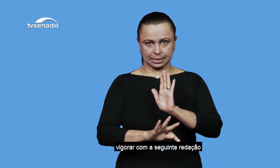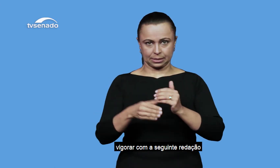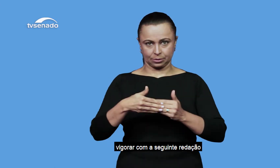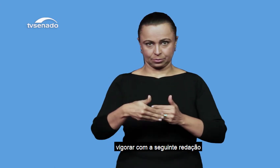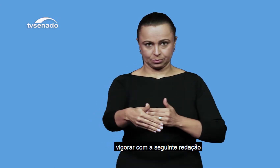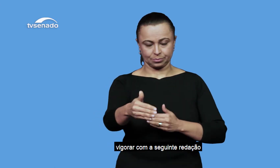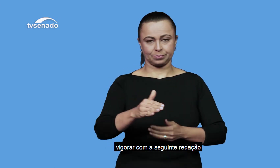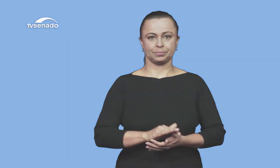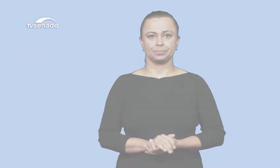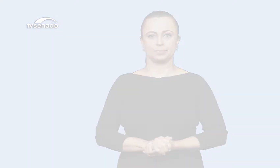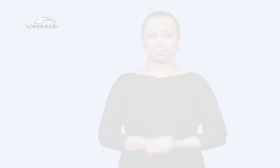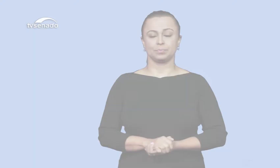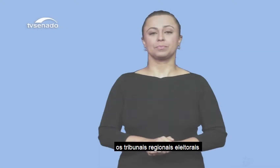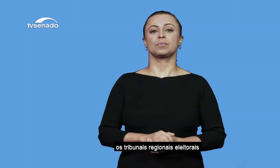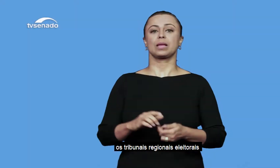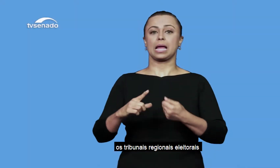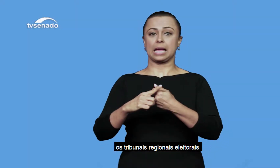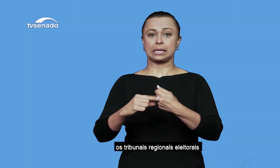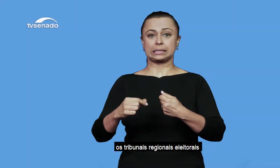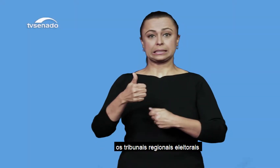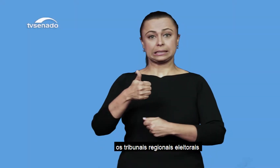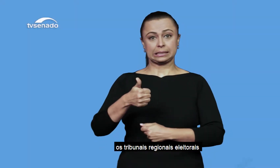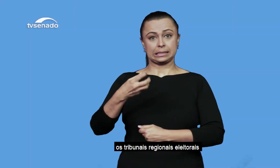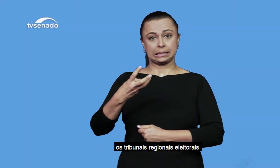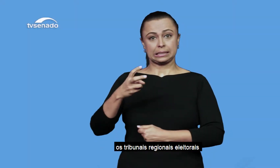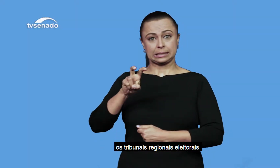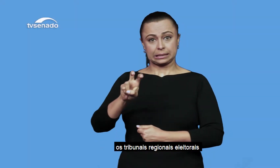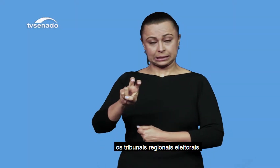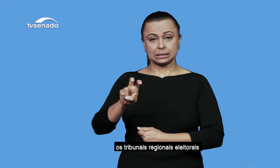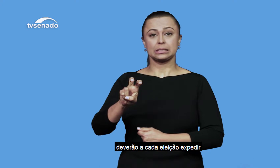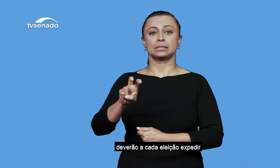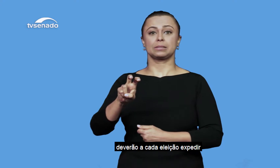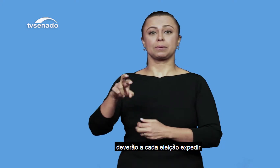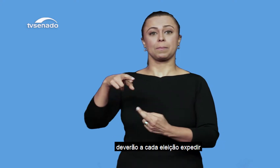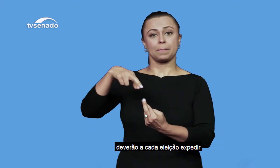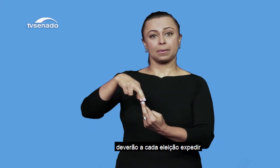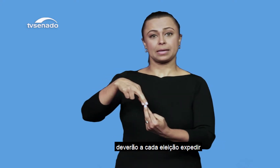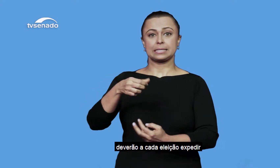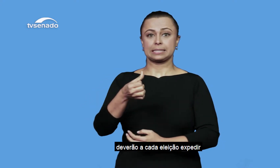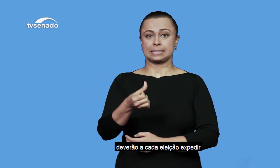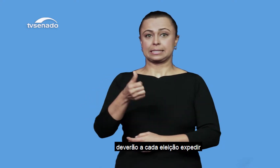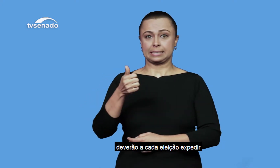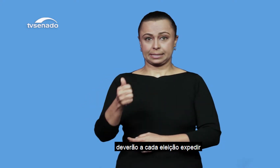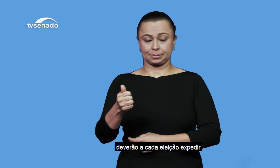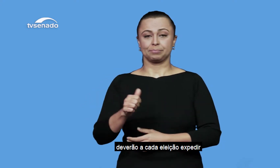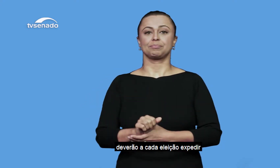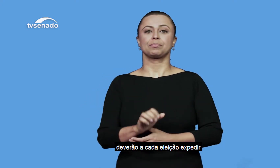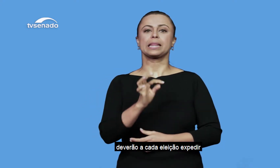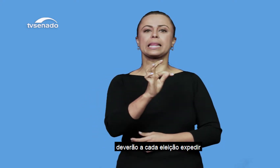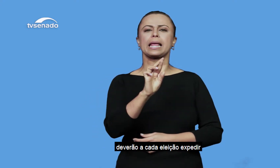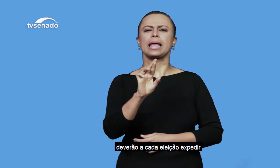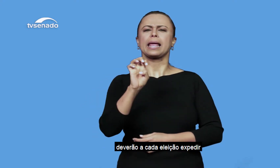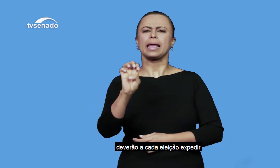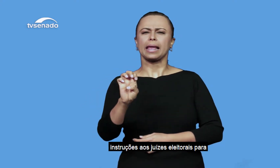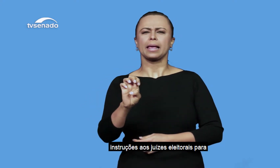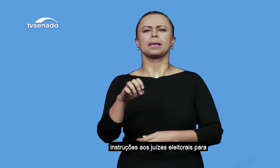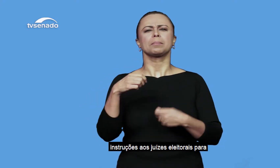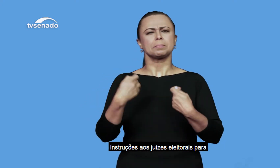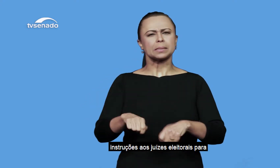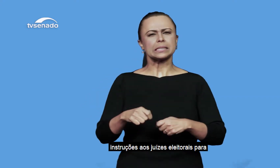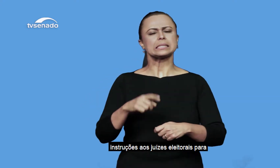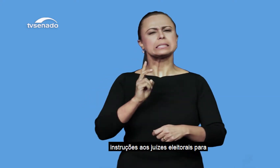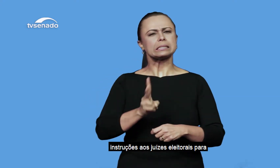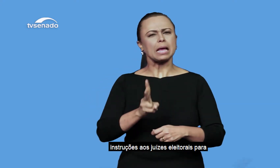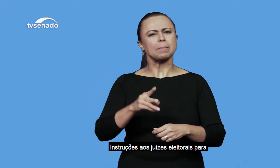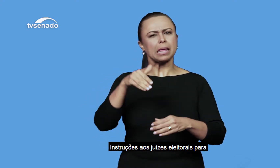redação os tribunais regionais eleitorais deverão a cada eleição expedir instruções aos